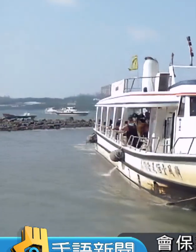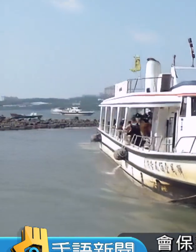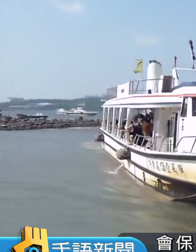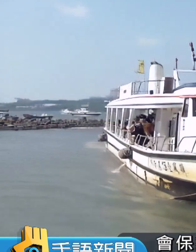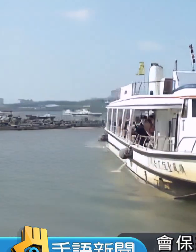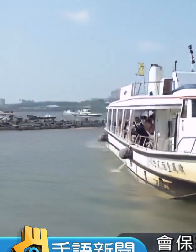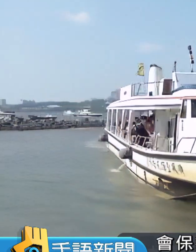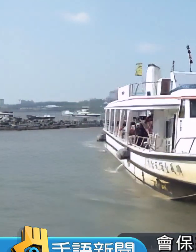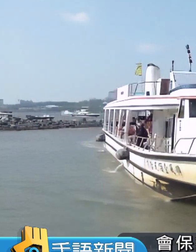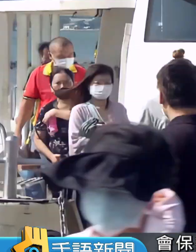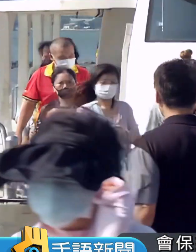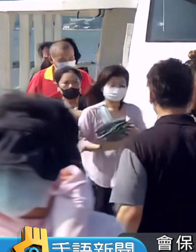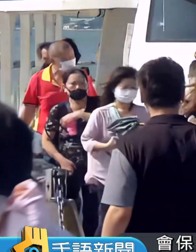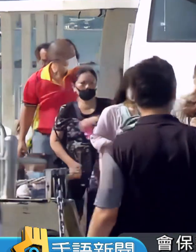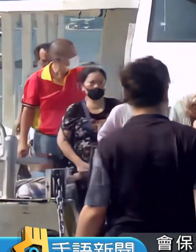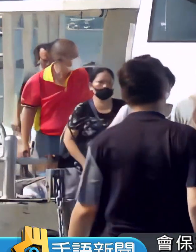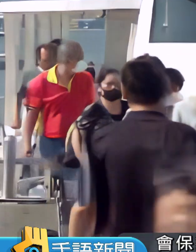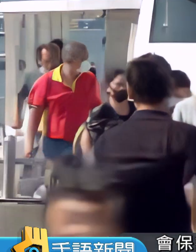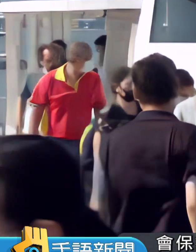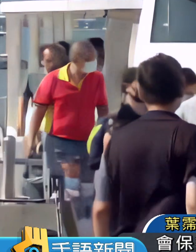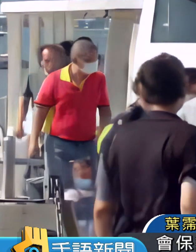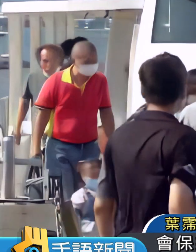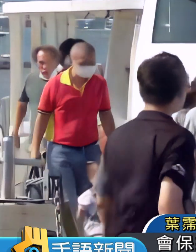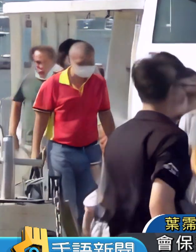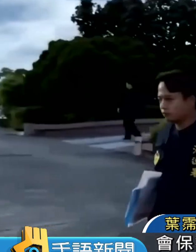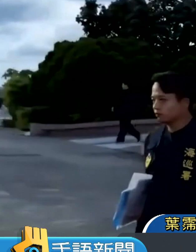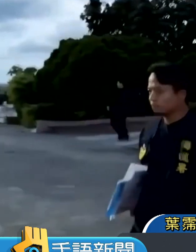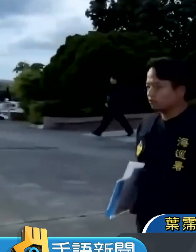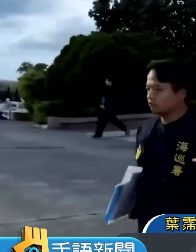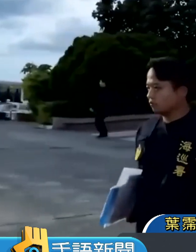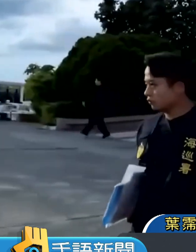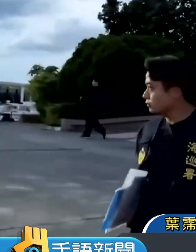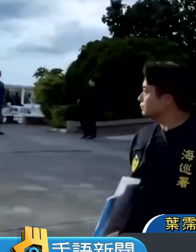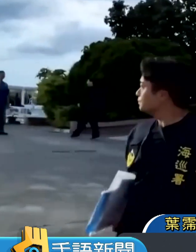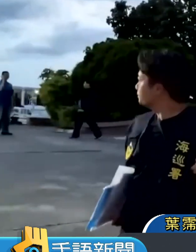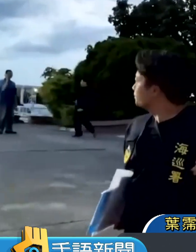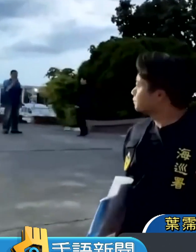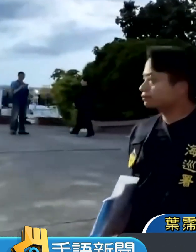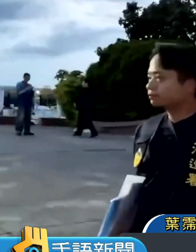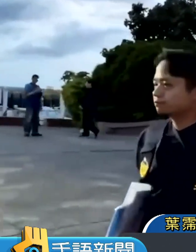此次经验中学习，精进于海巡的合作。接片谢振林、张国良台北报道。